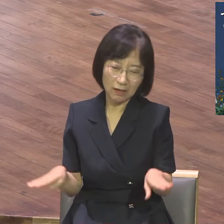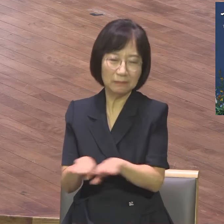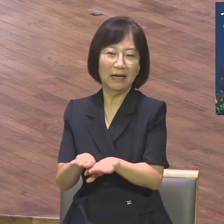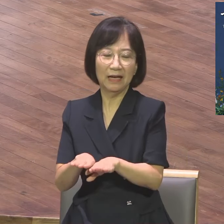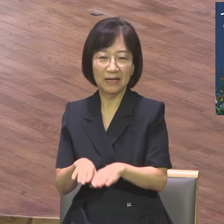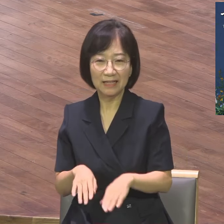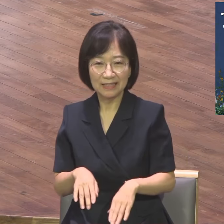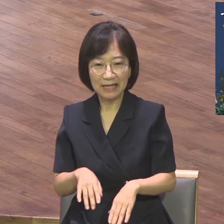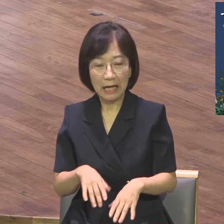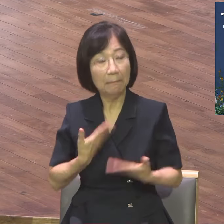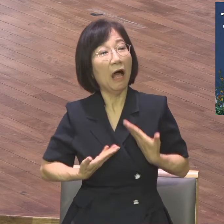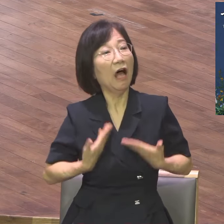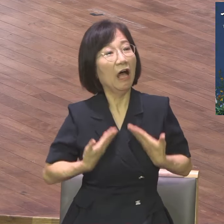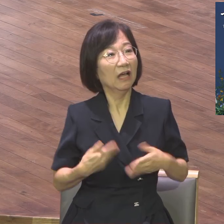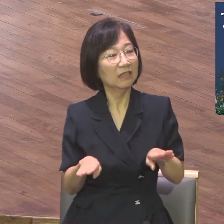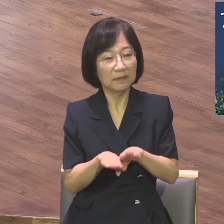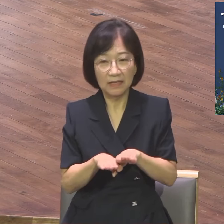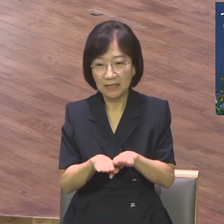와.